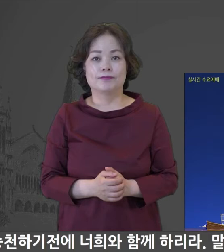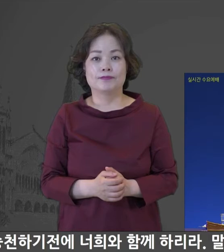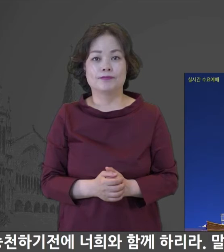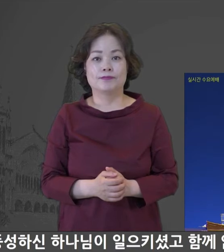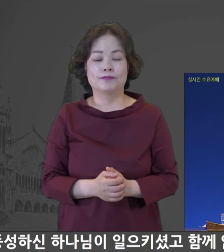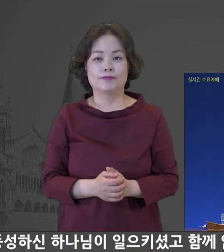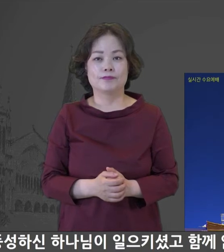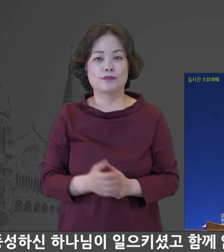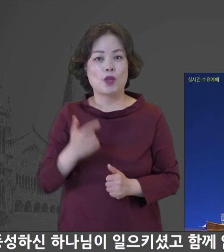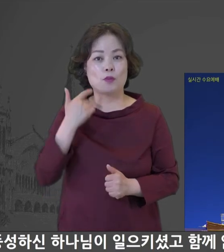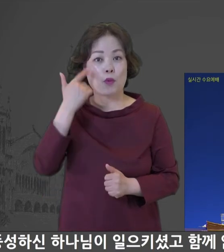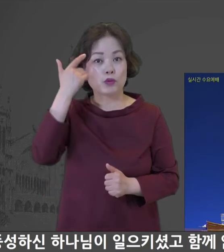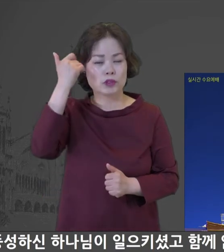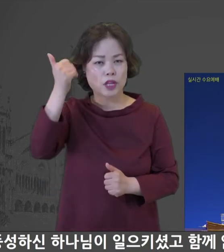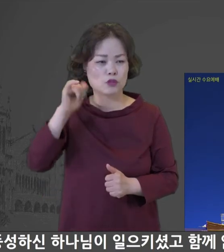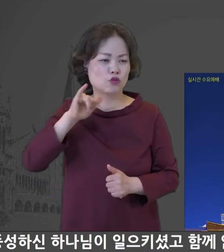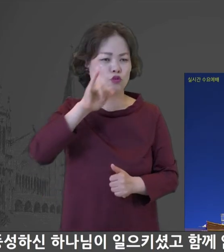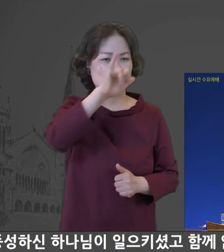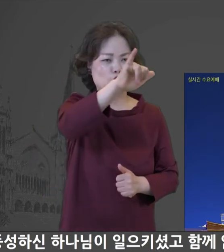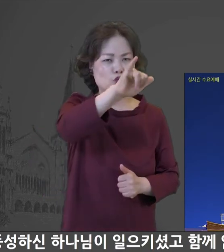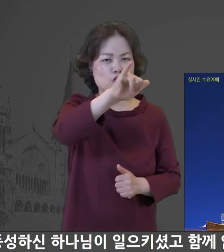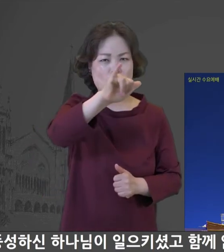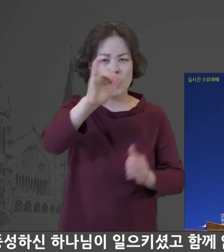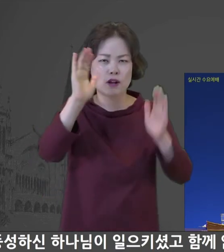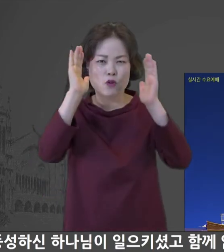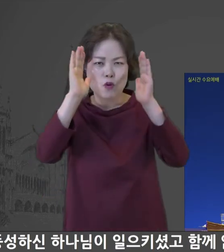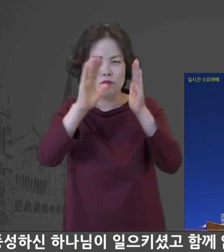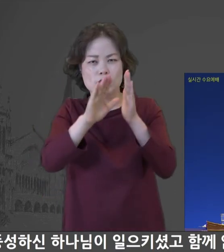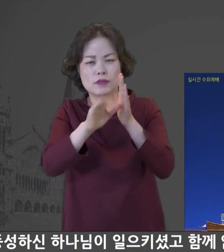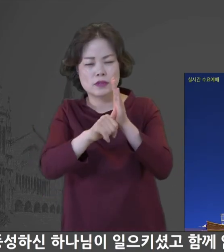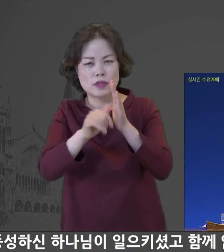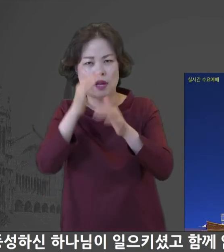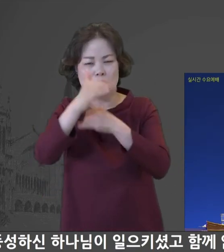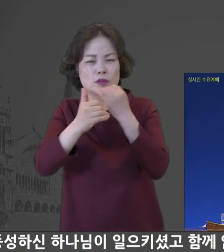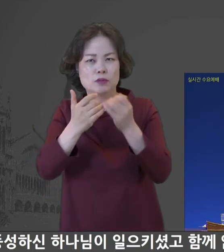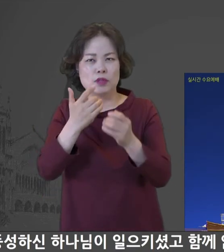제가 유학 시절 할 때에 하나님에 대한 지식이 부족할 때,